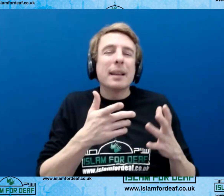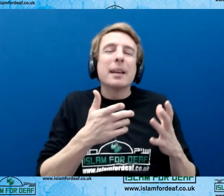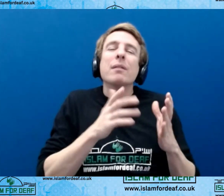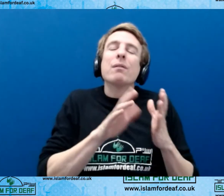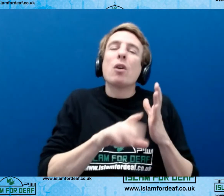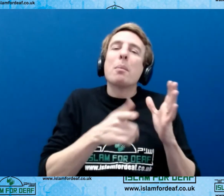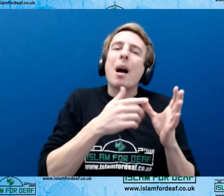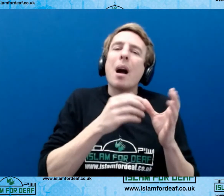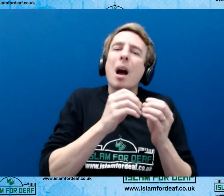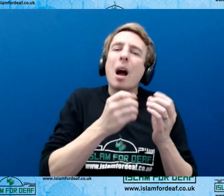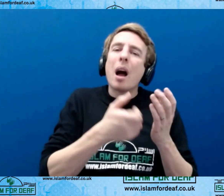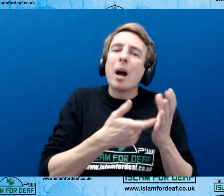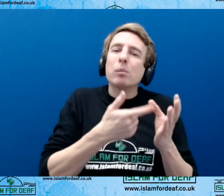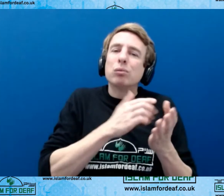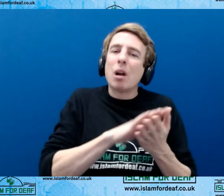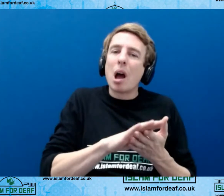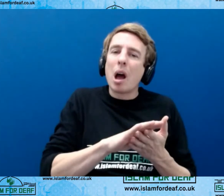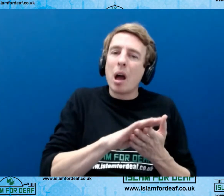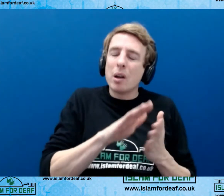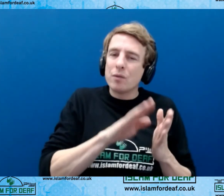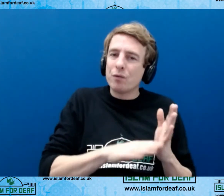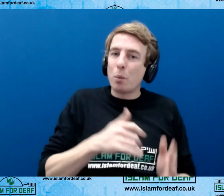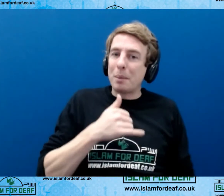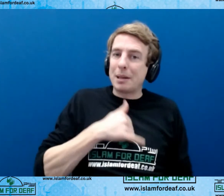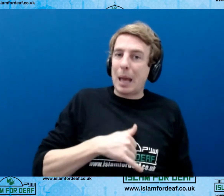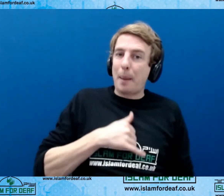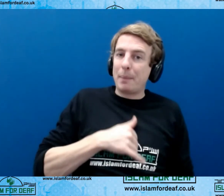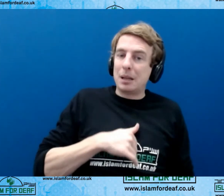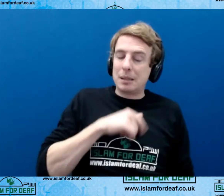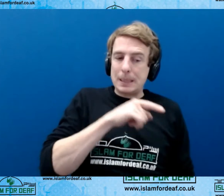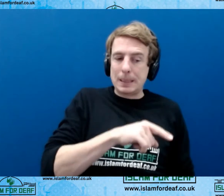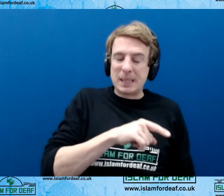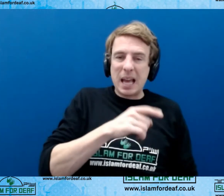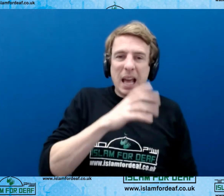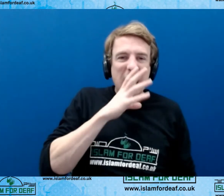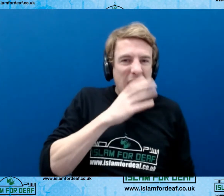Kaaba. أحسنت، جزاك الله خير. جاء من اليمن